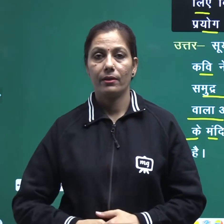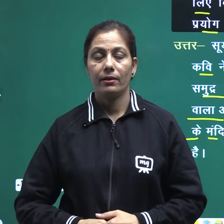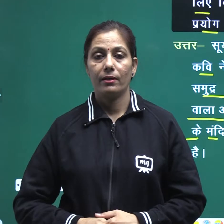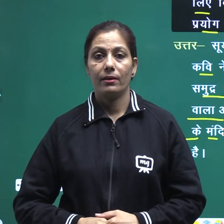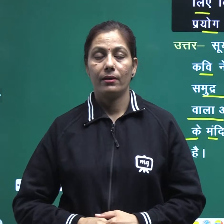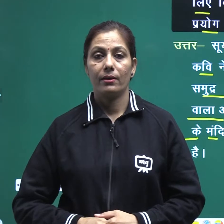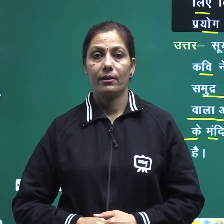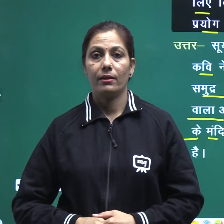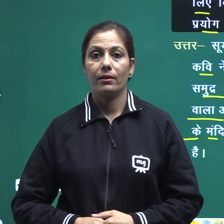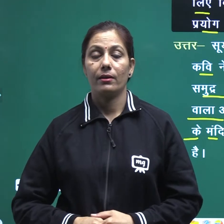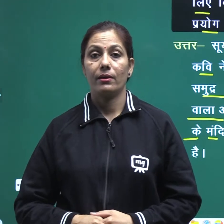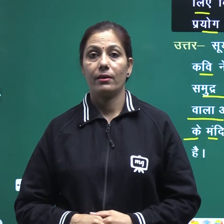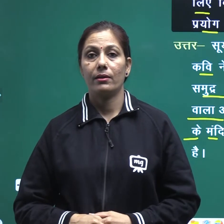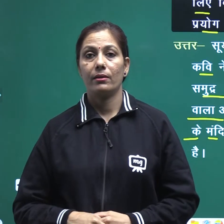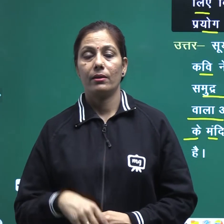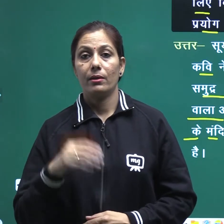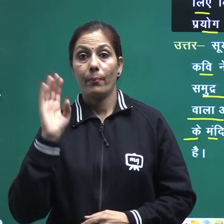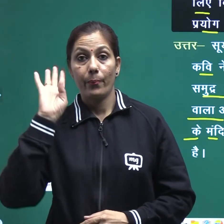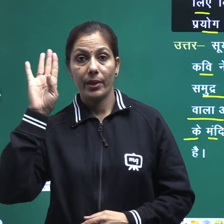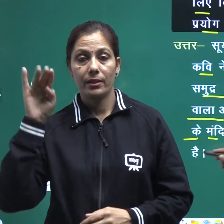को उज्जवल कंगूरा है